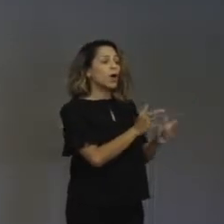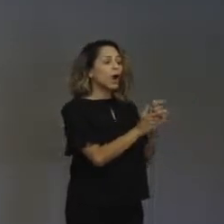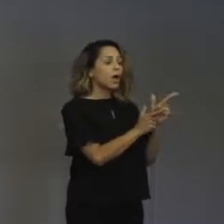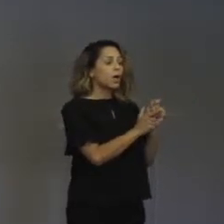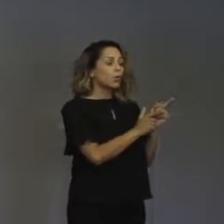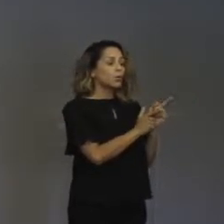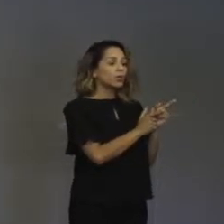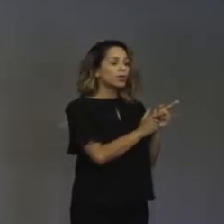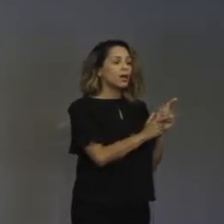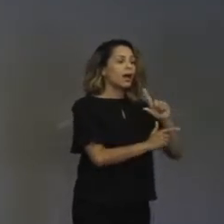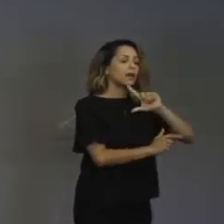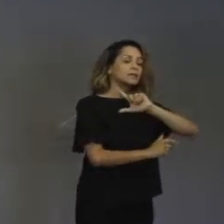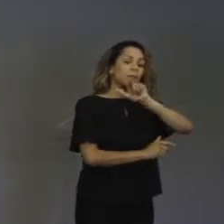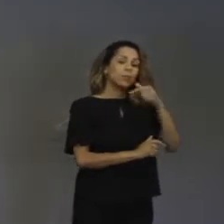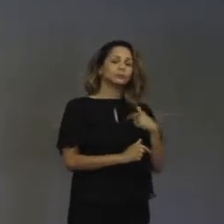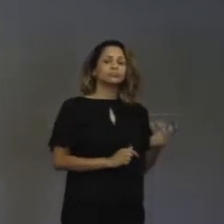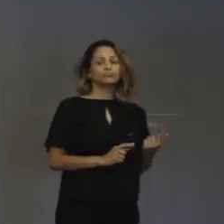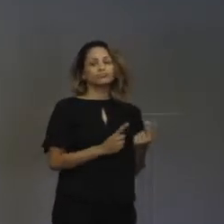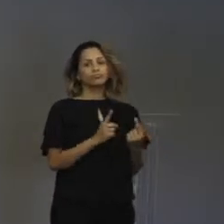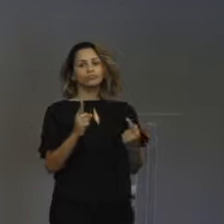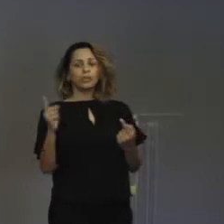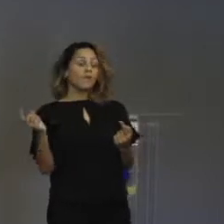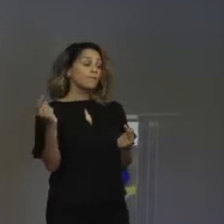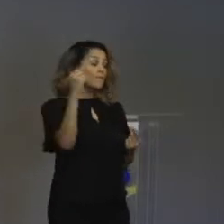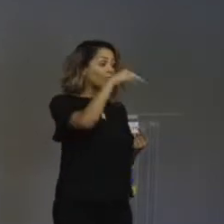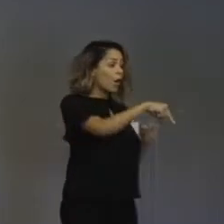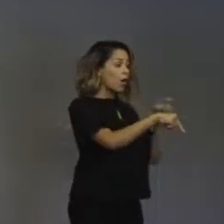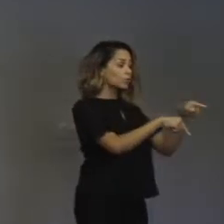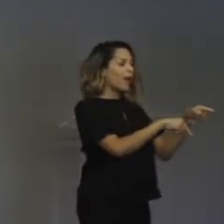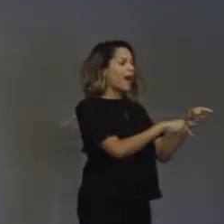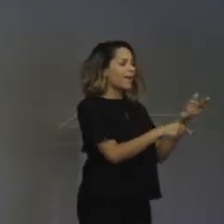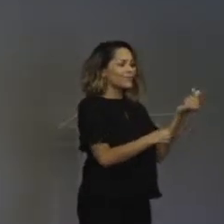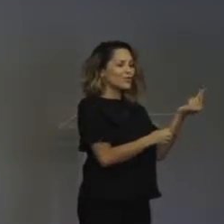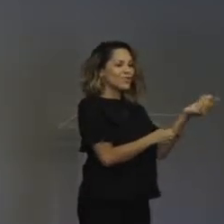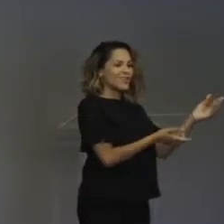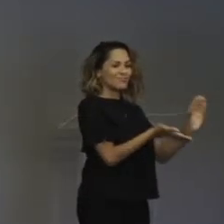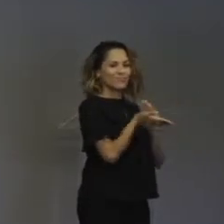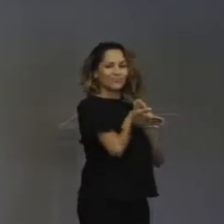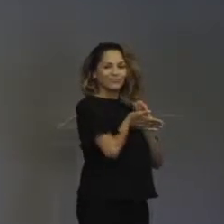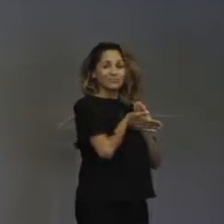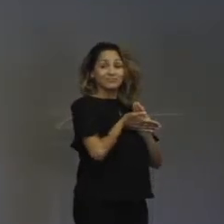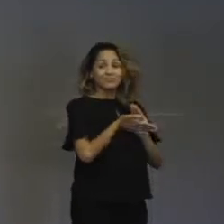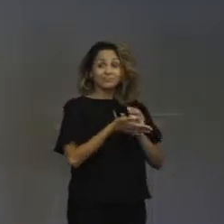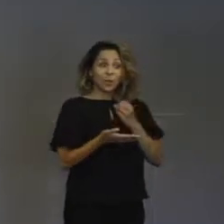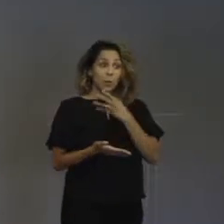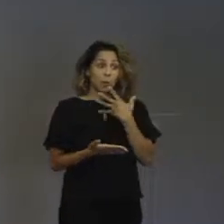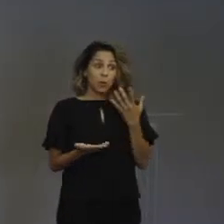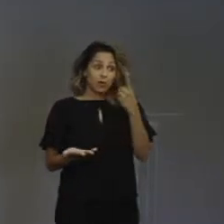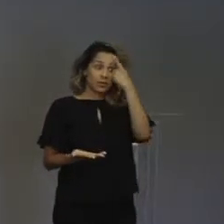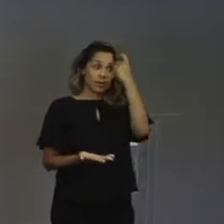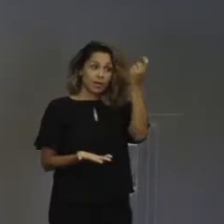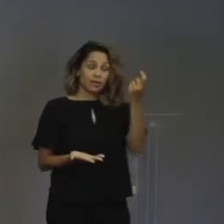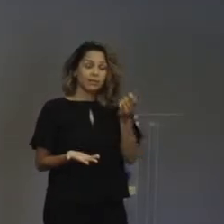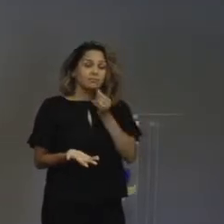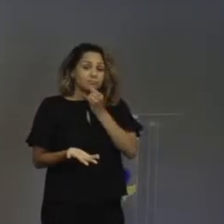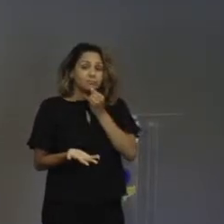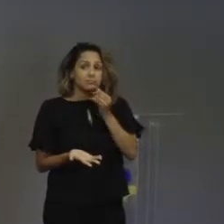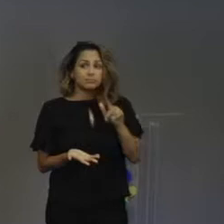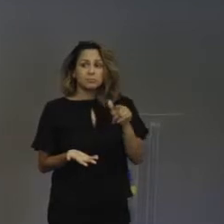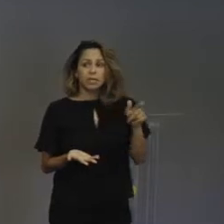gente lidar com o compartilhamento do carro, mesmo quando a gente é proprietário. Aquilo bom, eu alugo o meu carro enquanto ele está parado na garagem, enfim, há